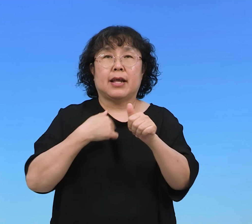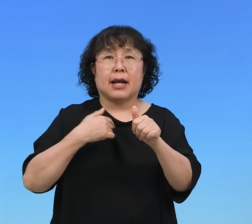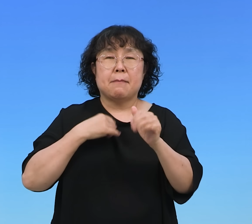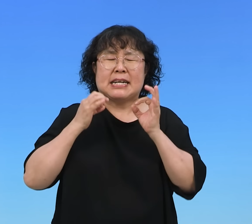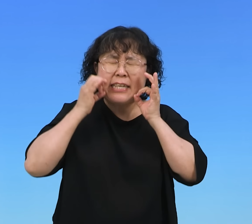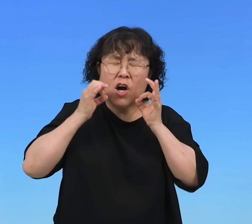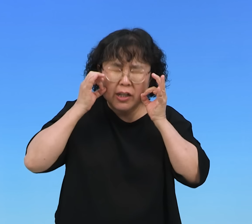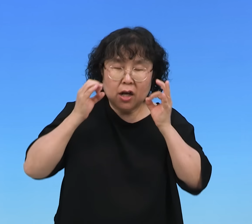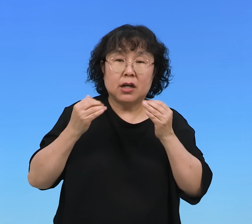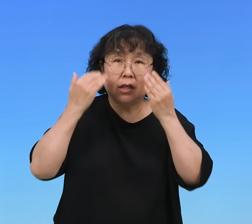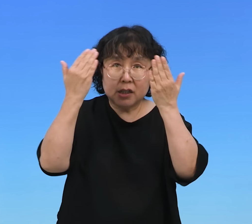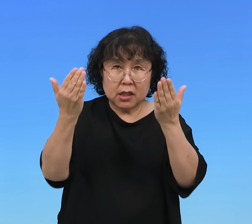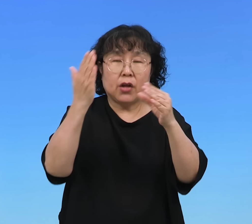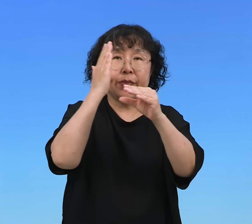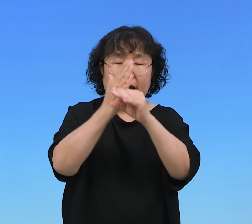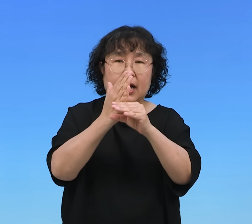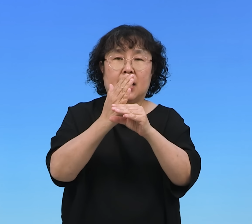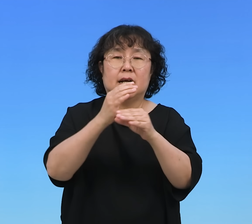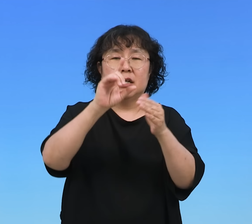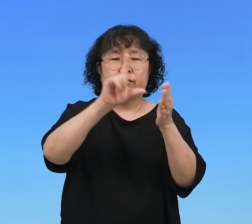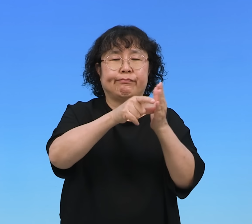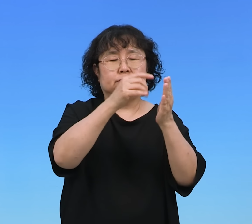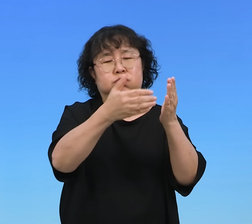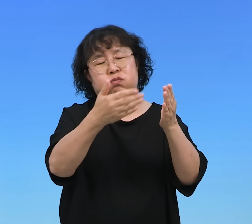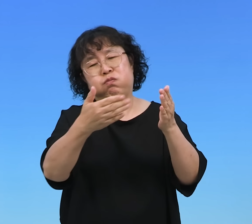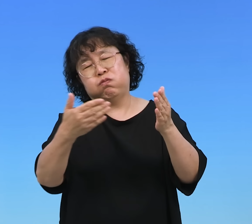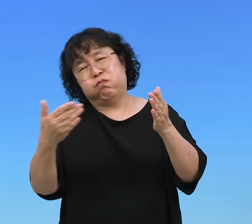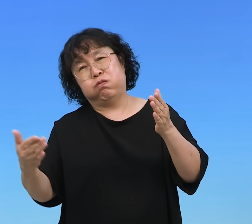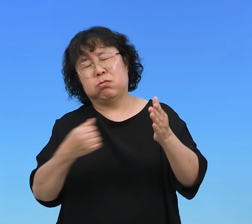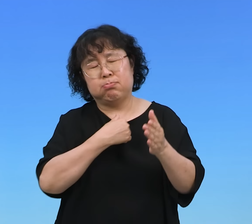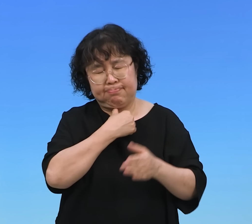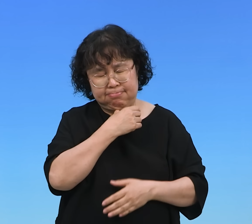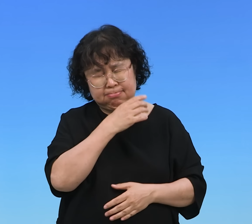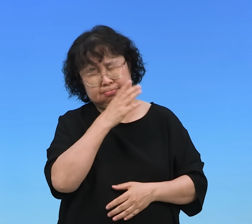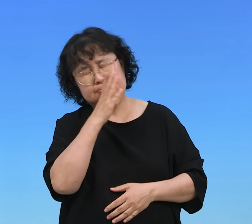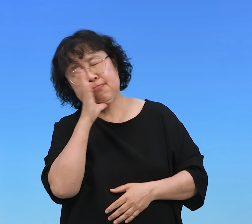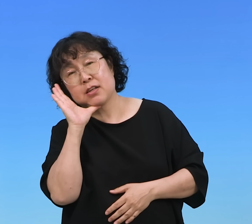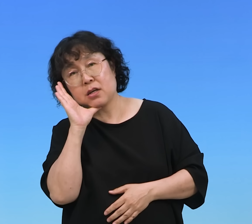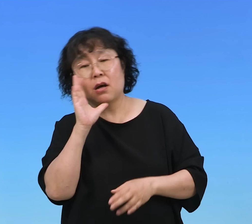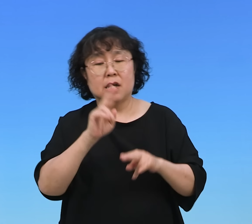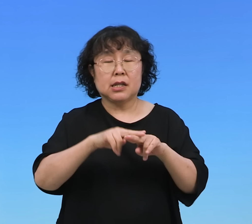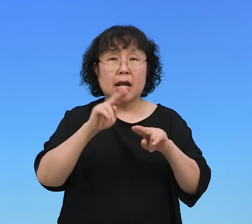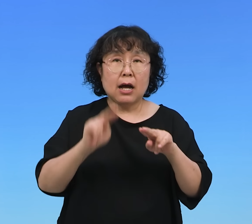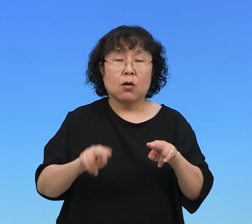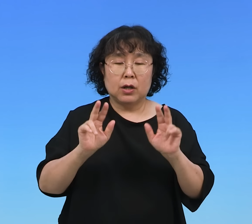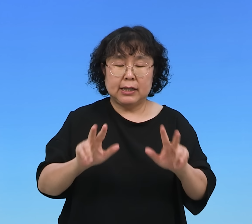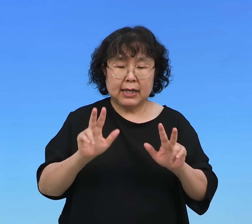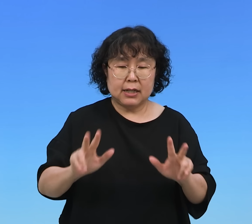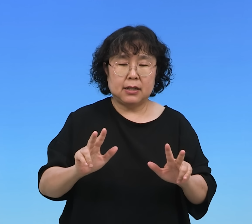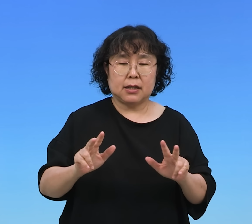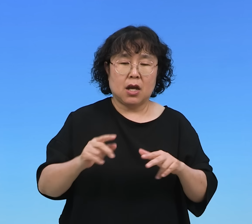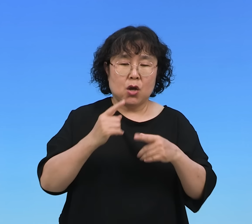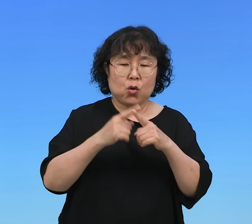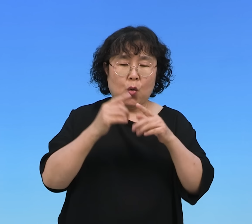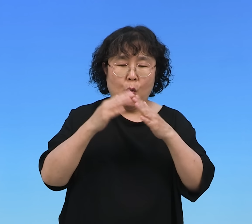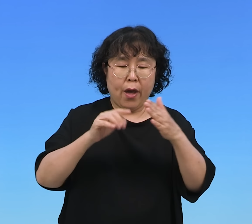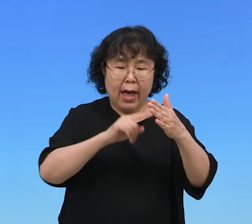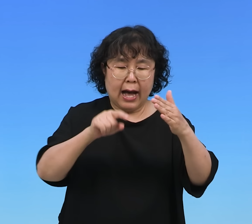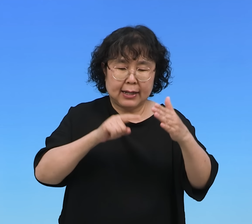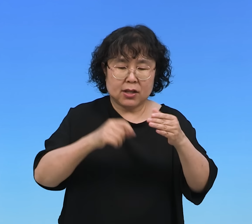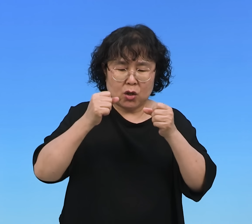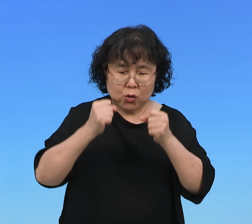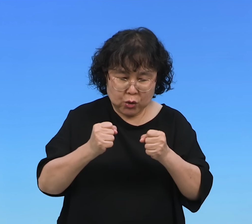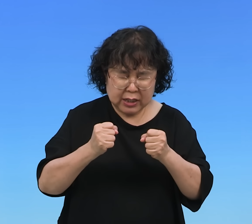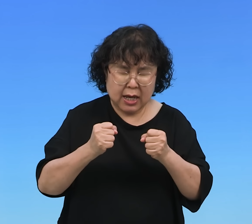바쳤다가 세월이 흘러 은퇴하시고 몸에 기운이 빠져나가시고 이제는 별로 이 교회에서 존재감이